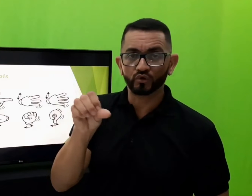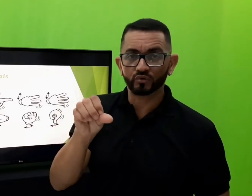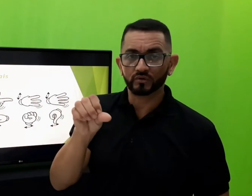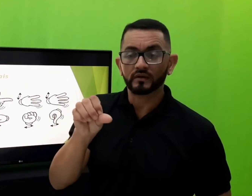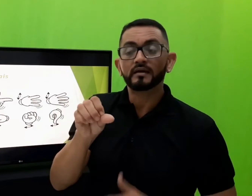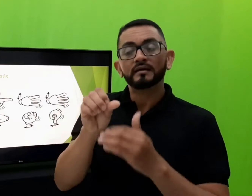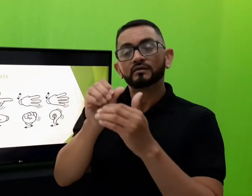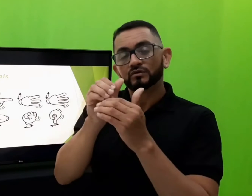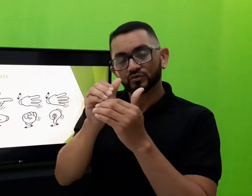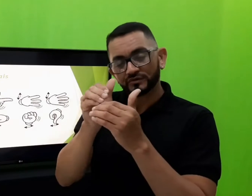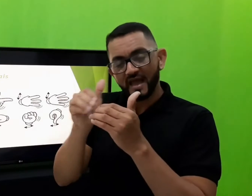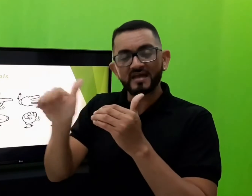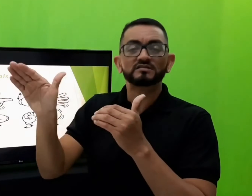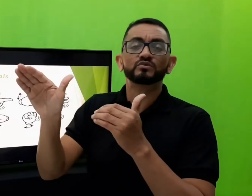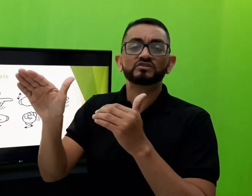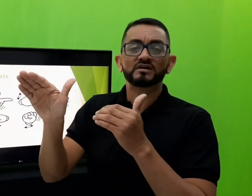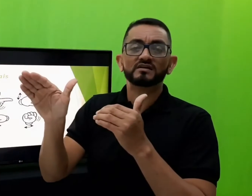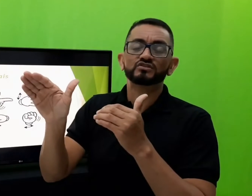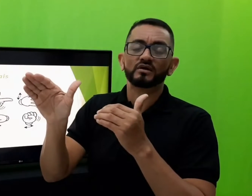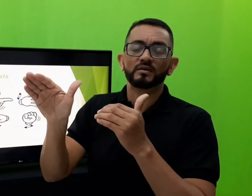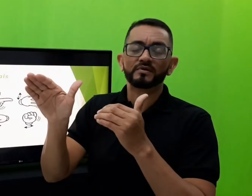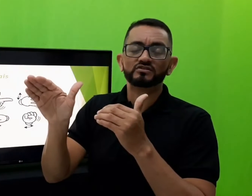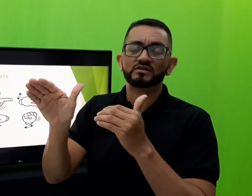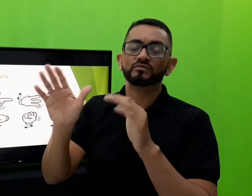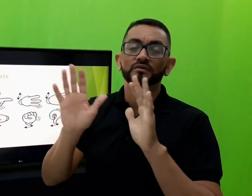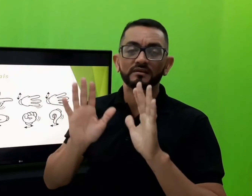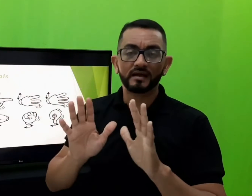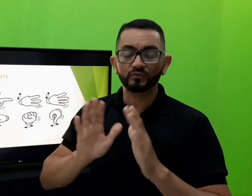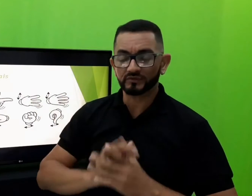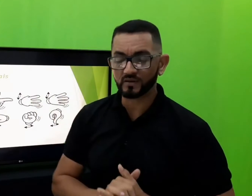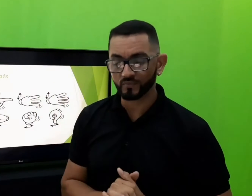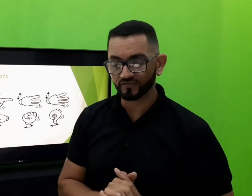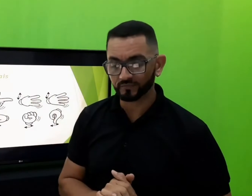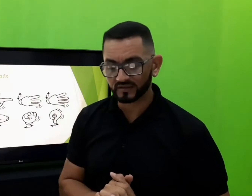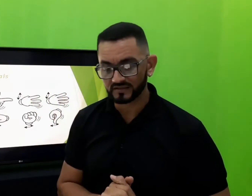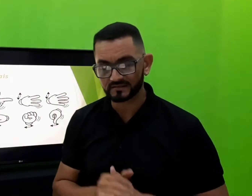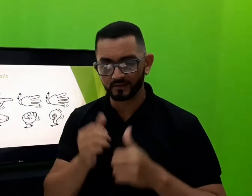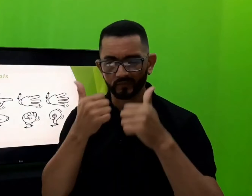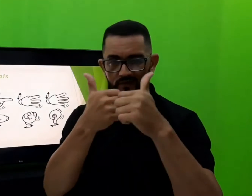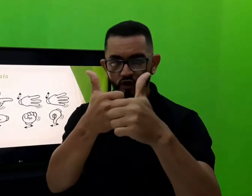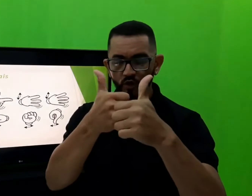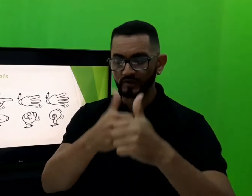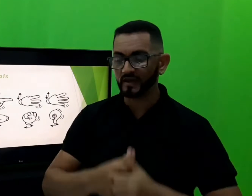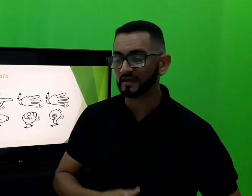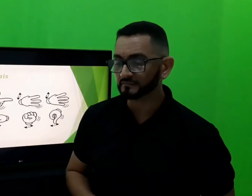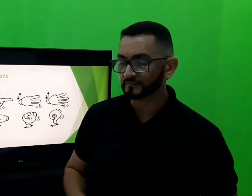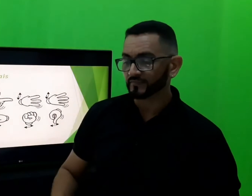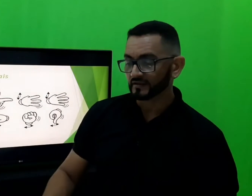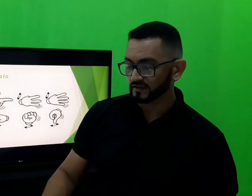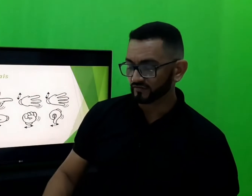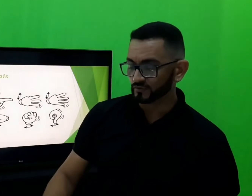nono. Do 10º em diante, só repetindo, não tem movimentação. Ok? Então vamos